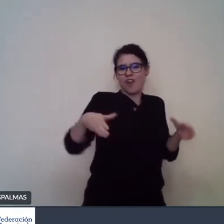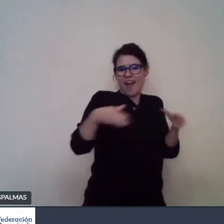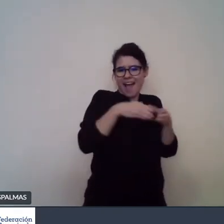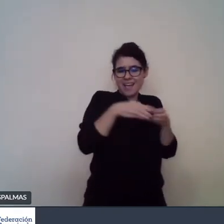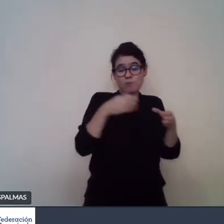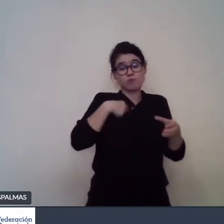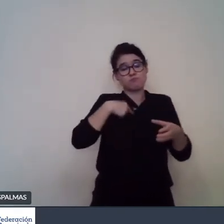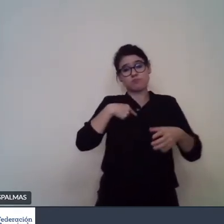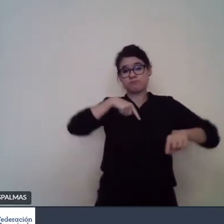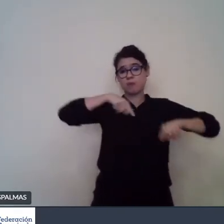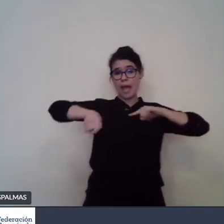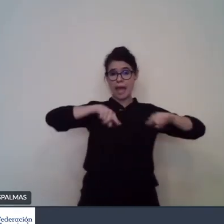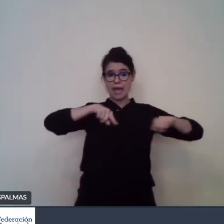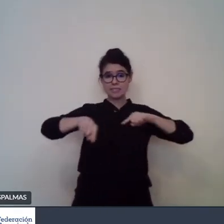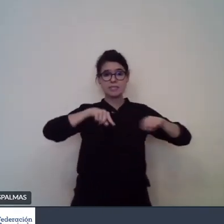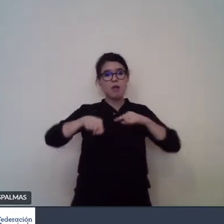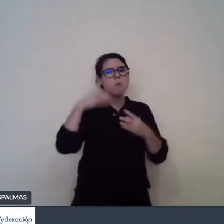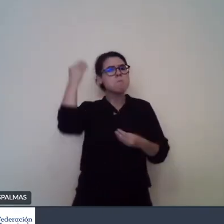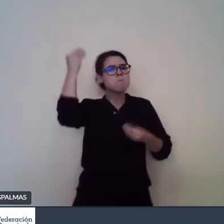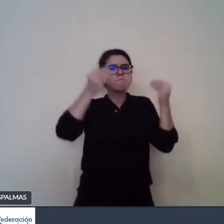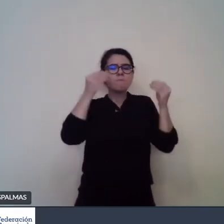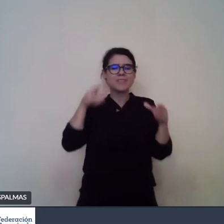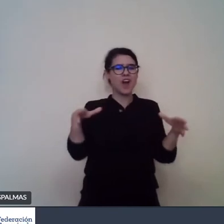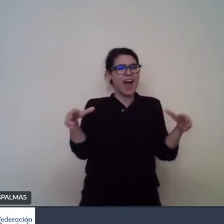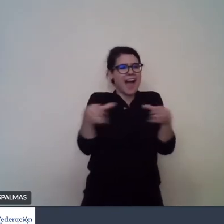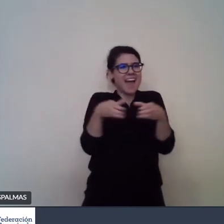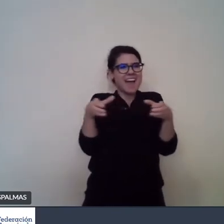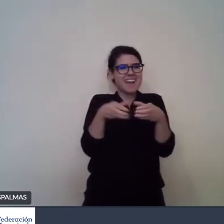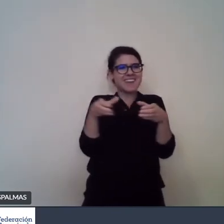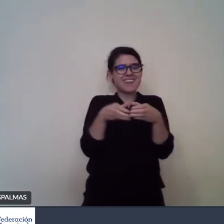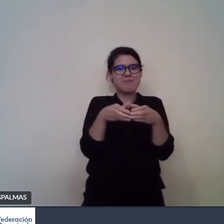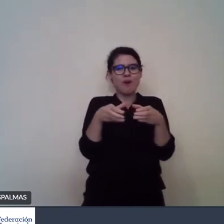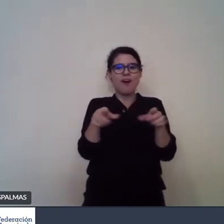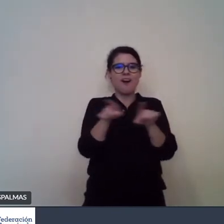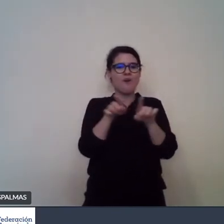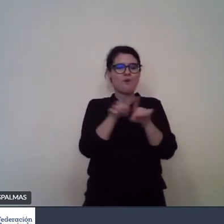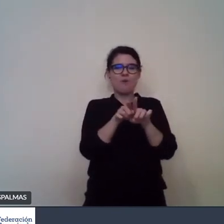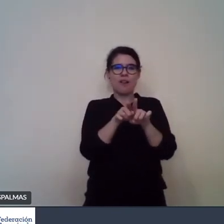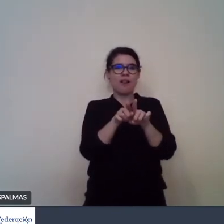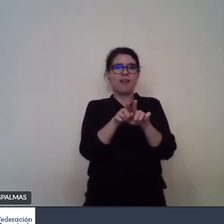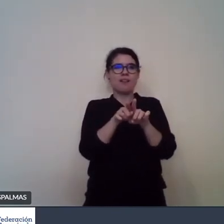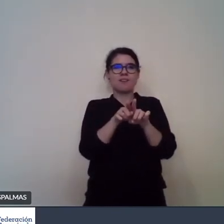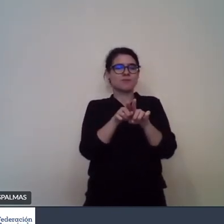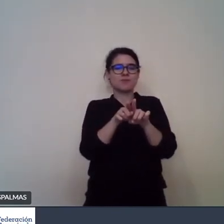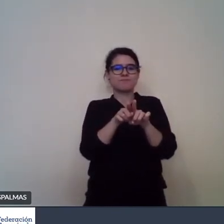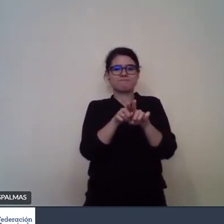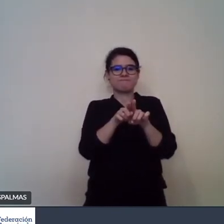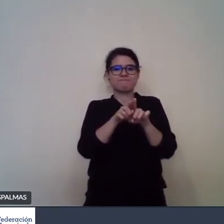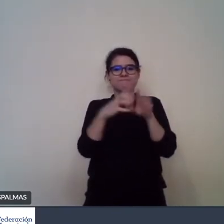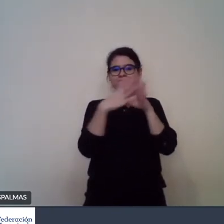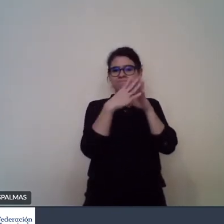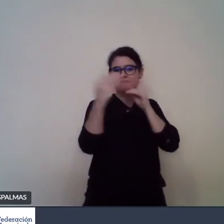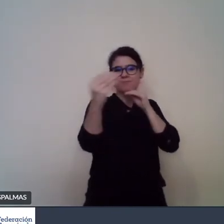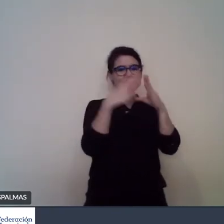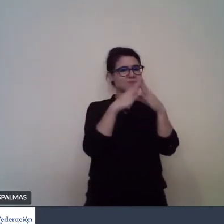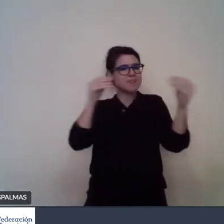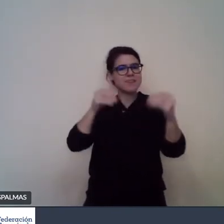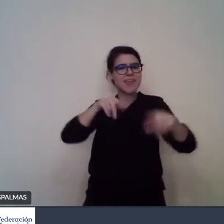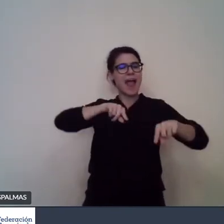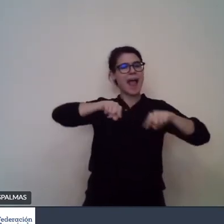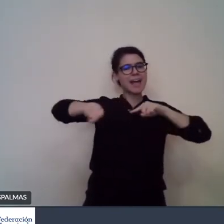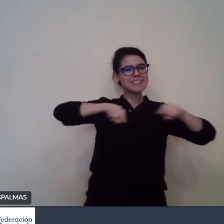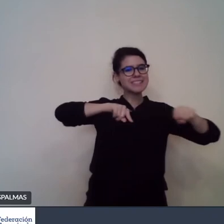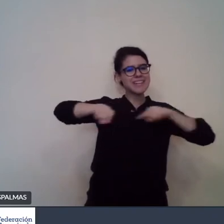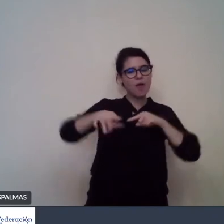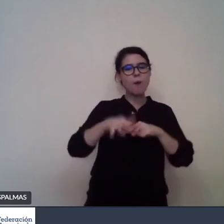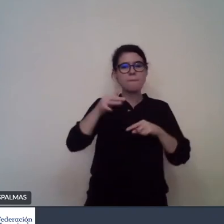considero que los equipos son el fiel reflejo del entendimiento y la comprensión de los entrenadores en cuanto a